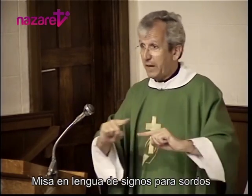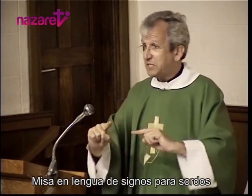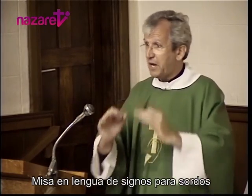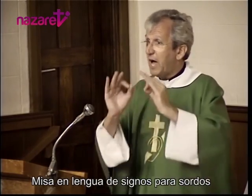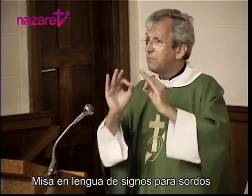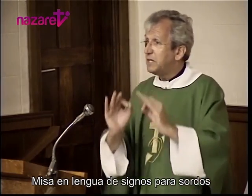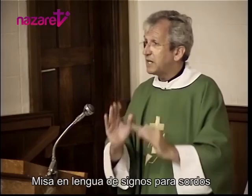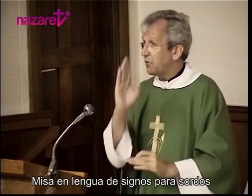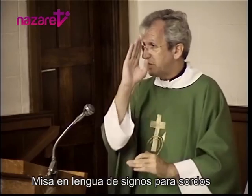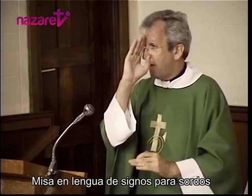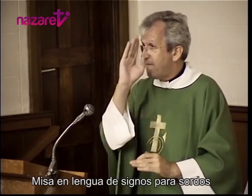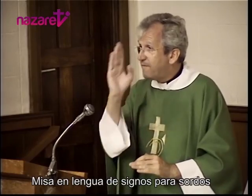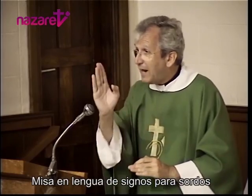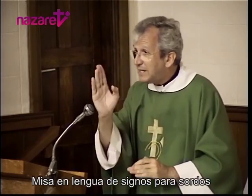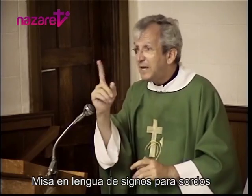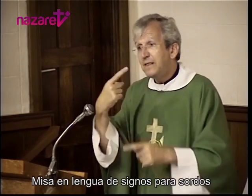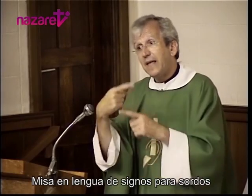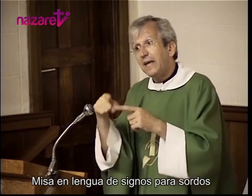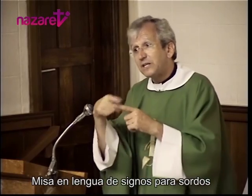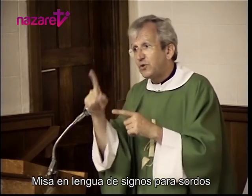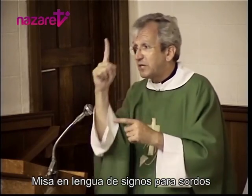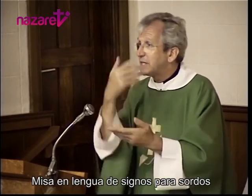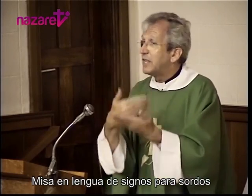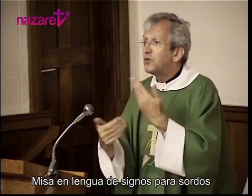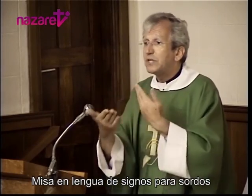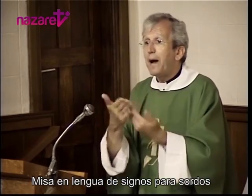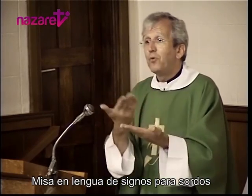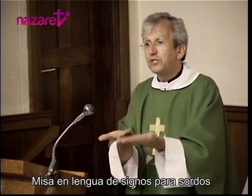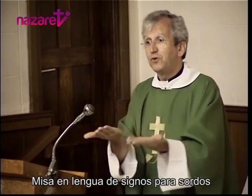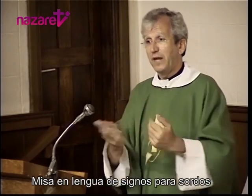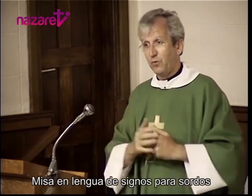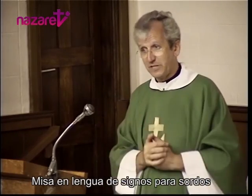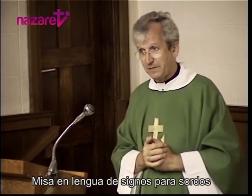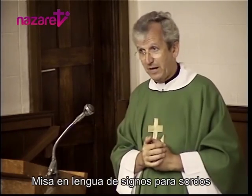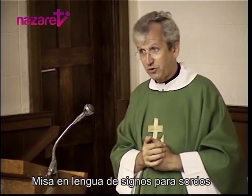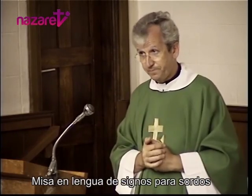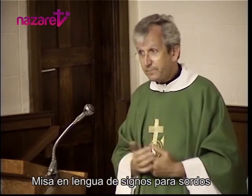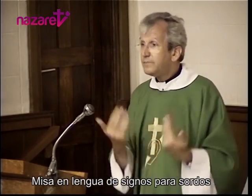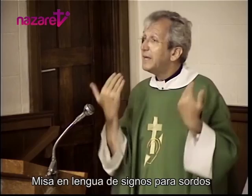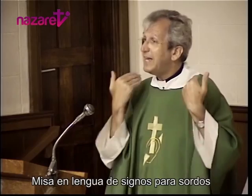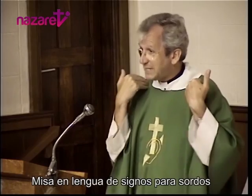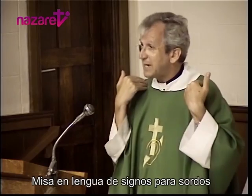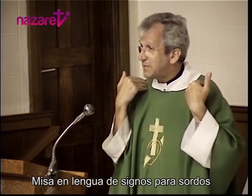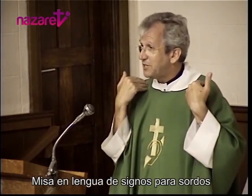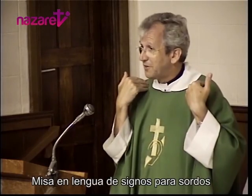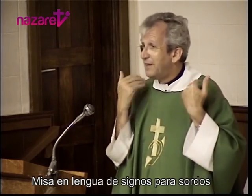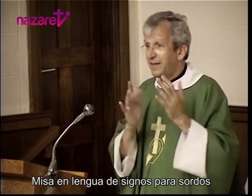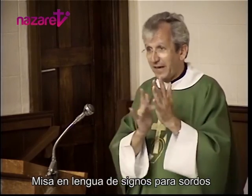ser administradores fieles de aquellas cosas que Dios ha puesto en nuestras manos. Esta es la misión que Jesús